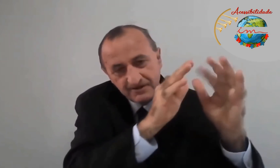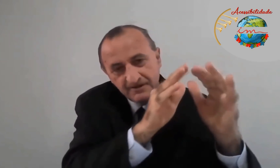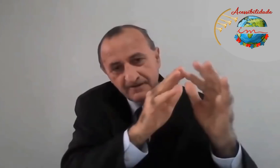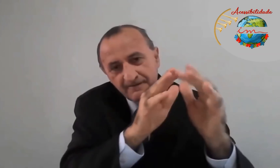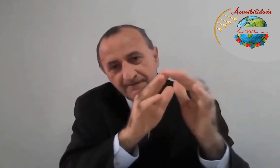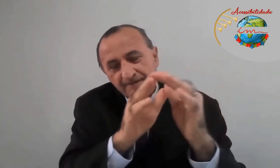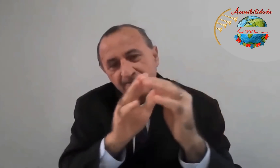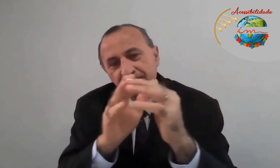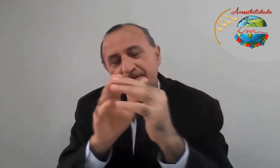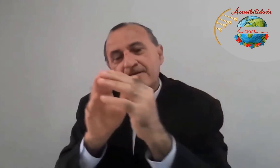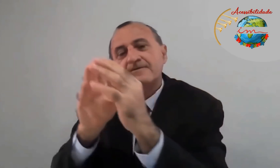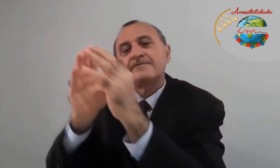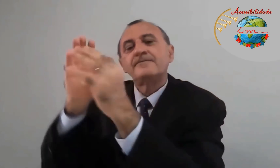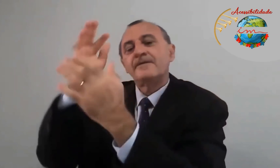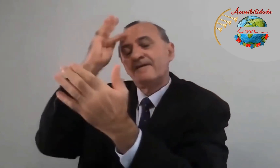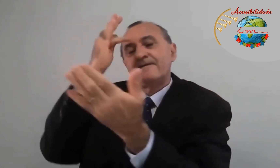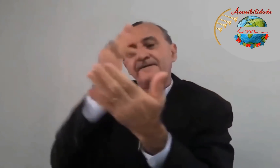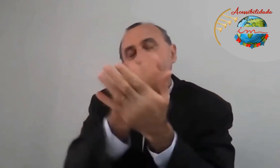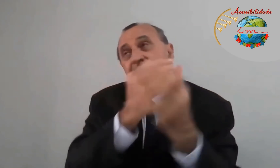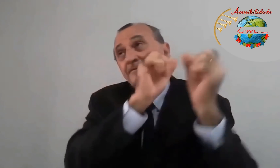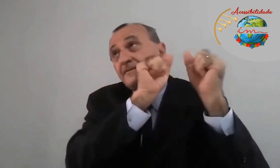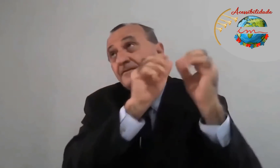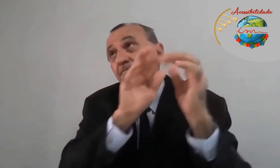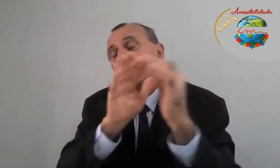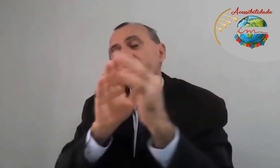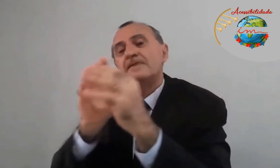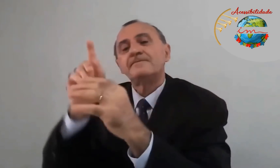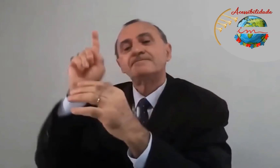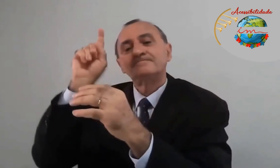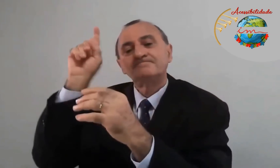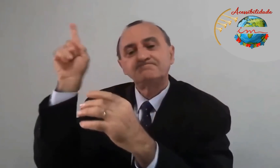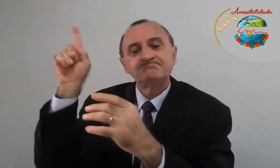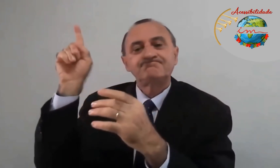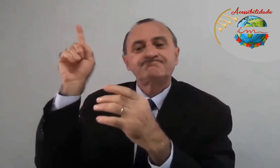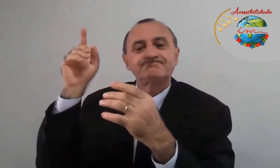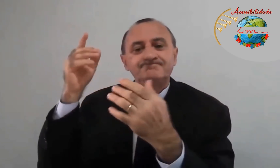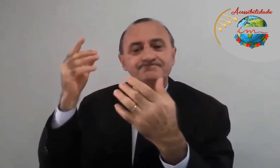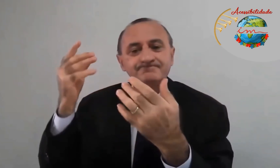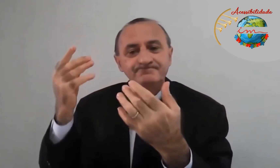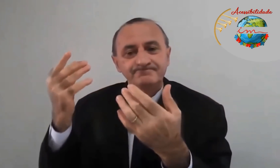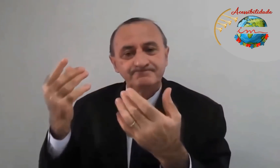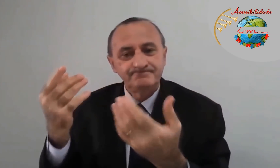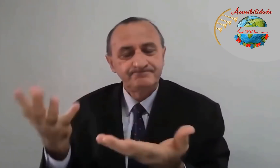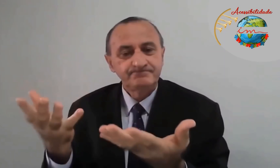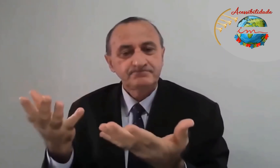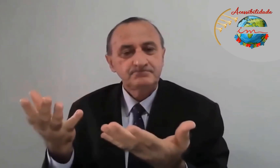voltar, Ele irá nos arrebatar e essa fé subirá novamente à eternidade.